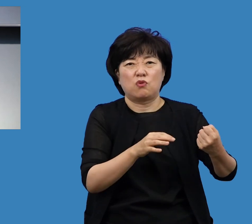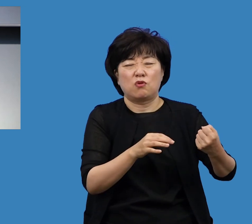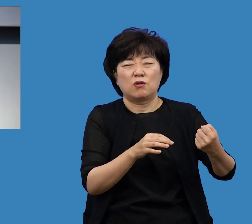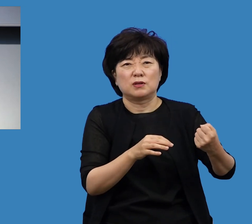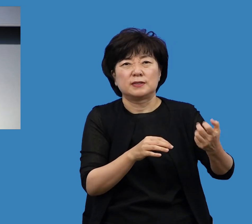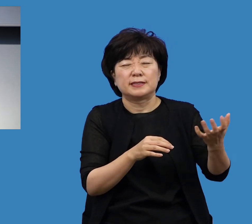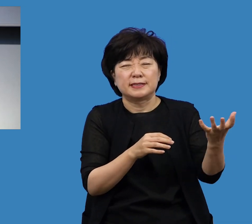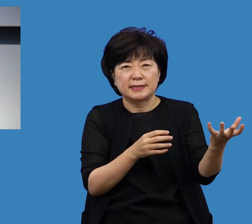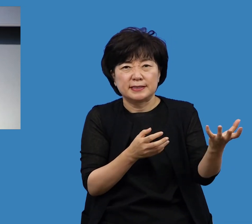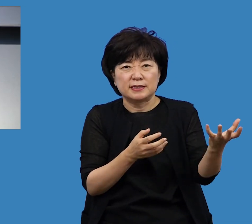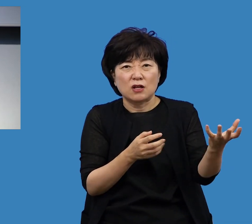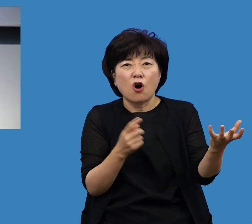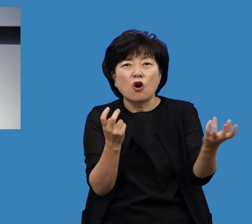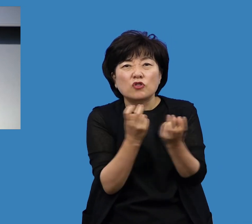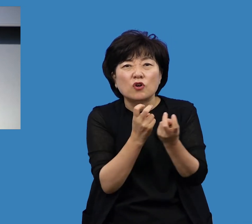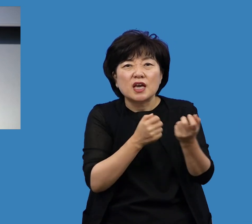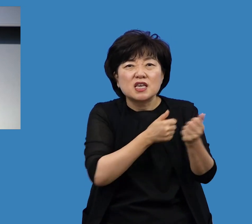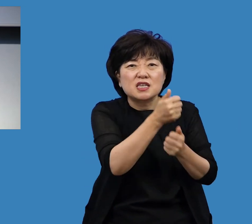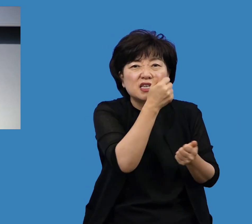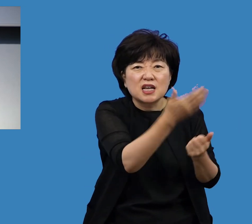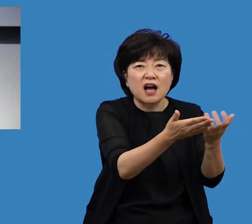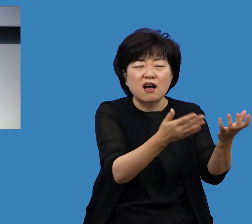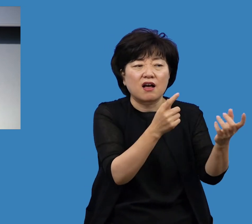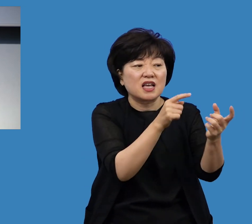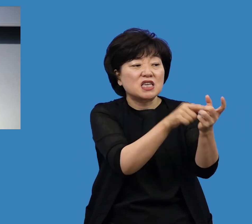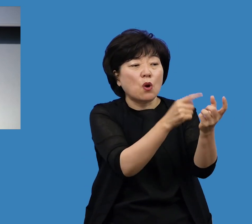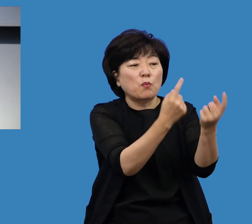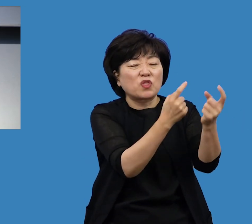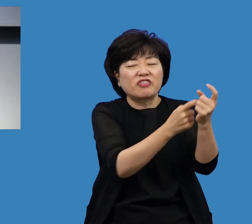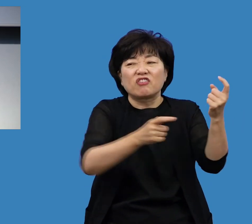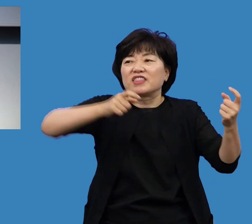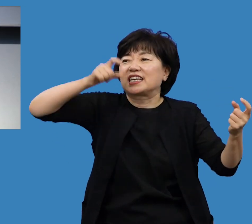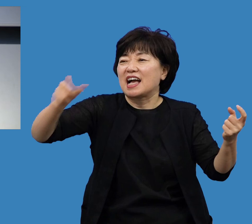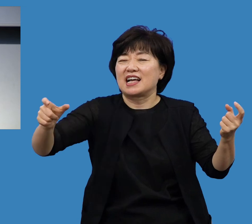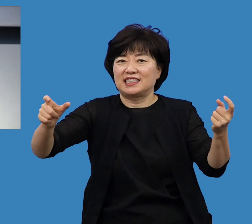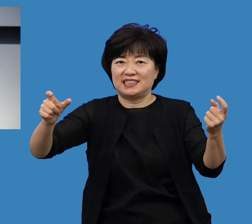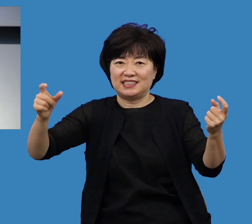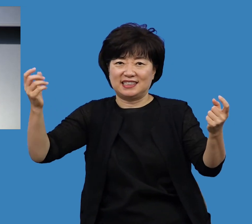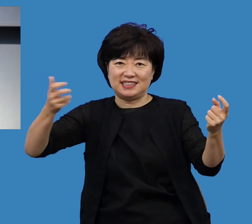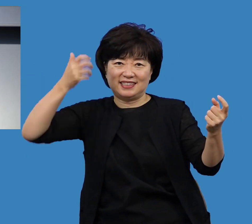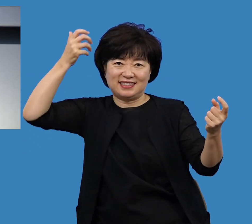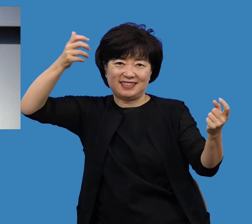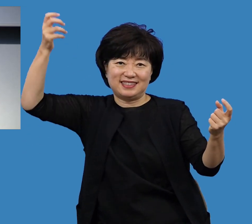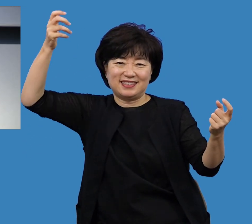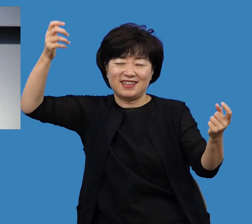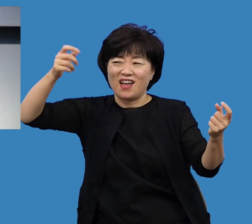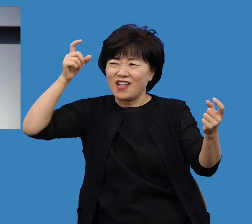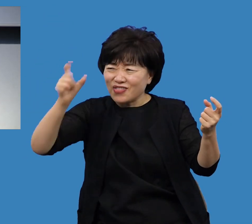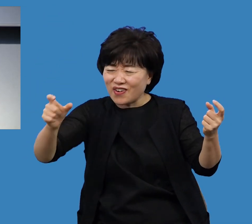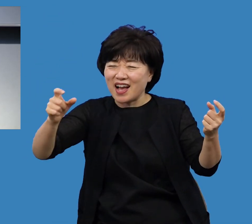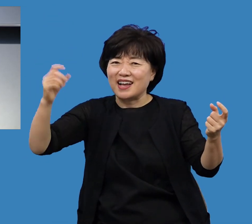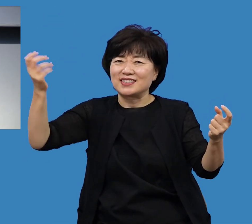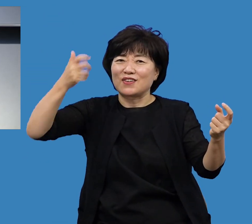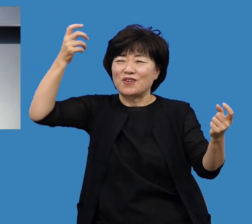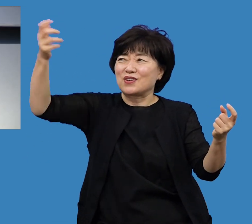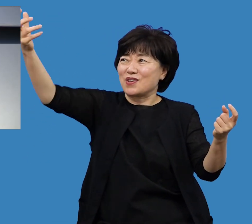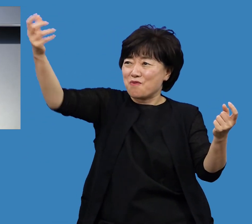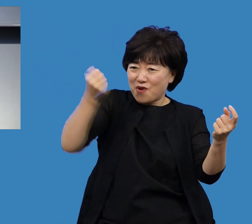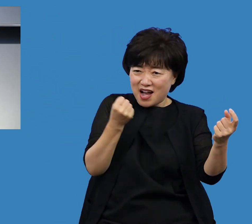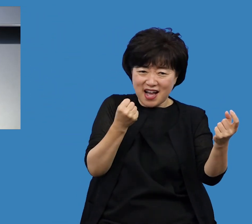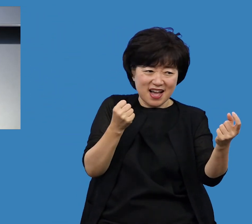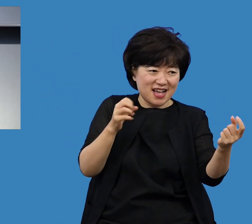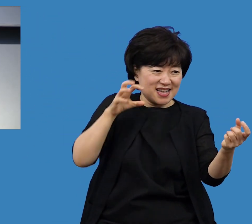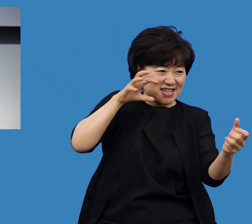그런데 어떻게 하면 이길 수 있다는 거예요? 더 강한 자가 오신다는 거야. 더 강한 자가 오셔서 강한 자를 결박시키면 끝난다는